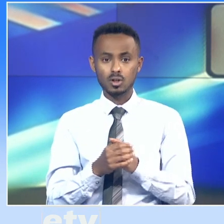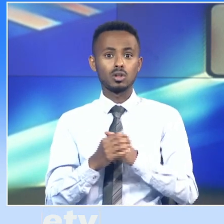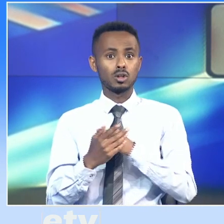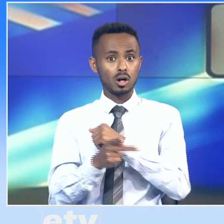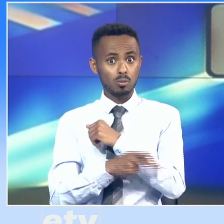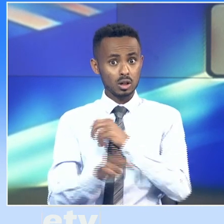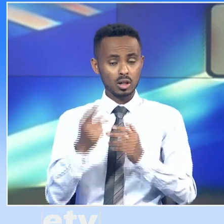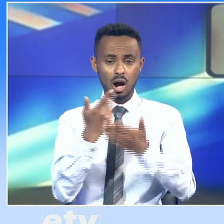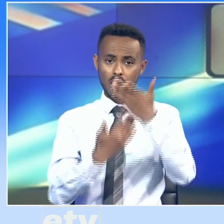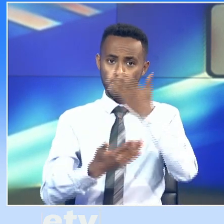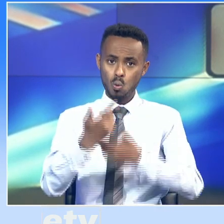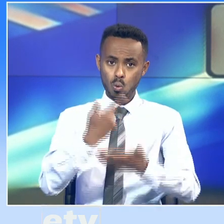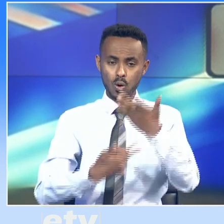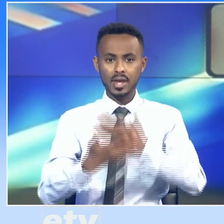ውይይት